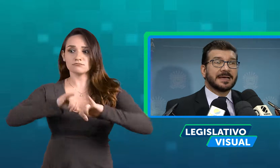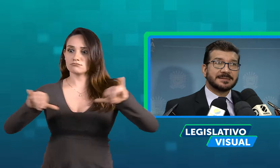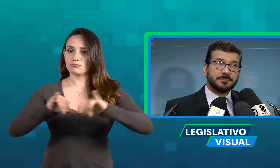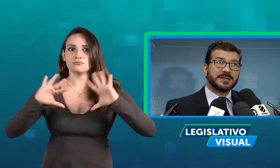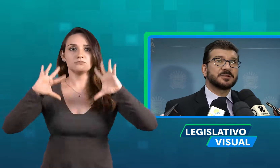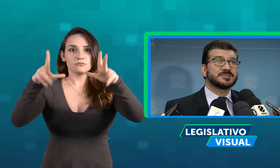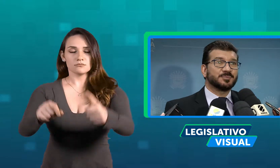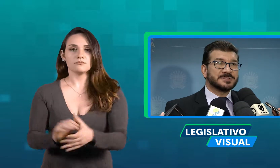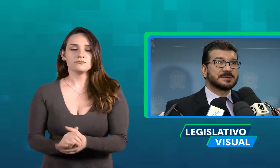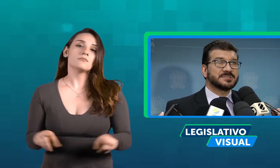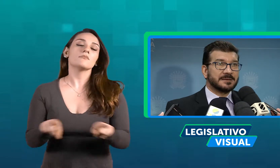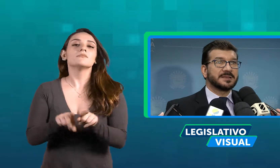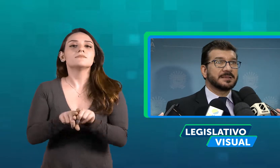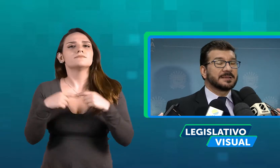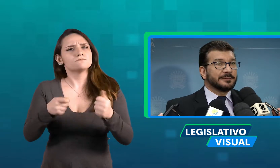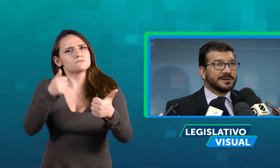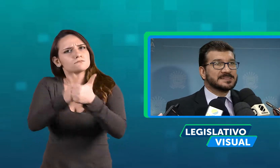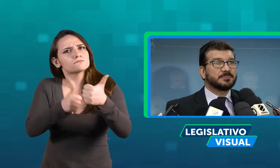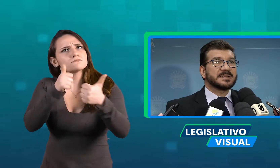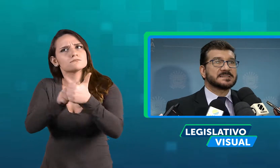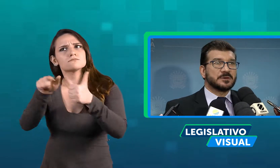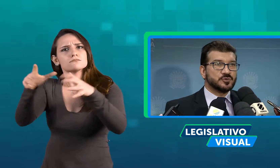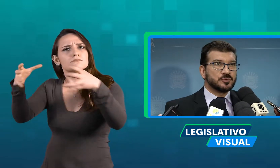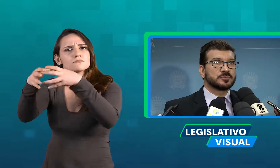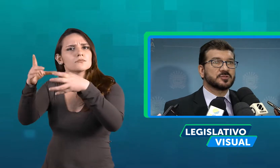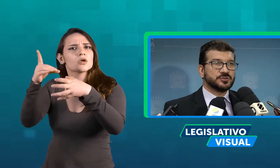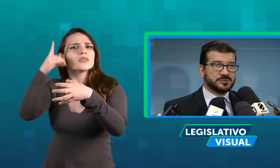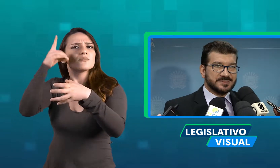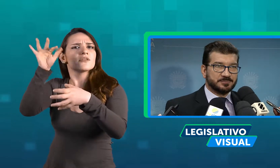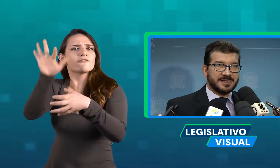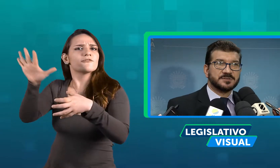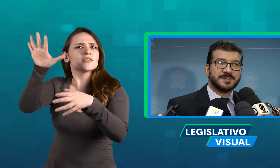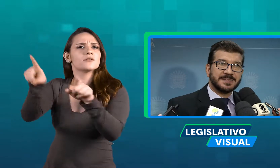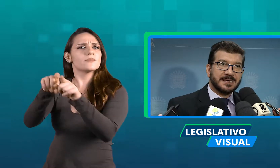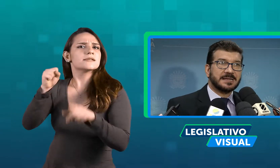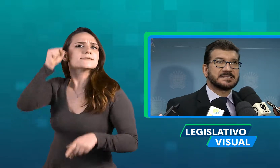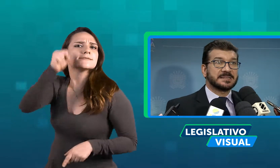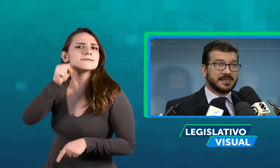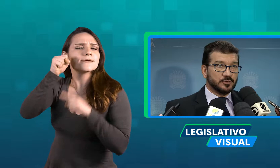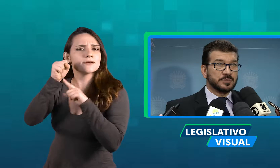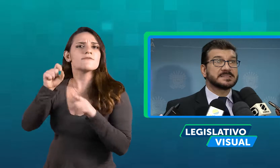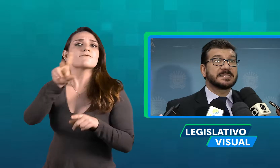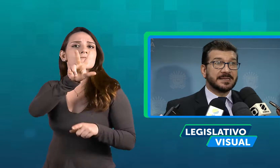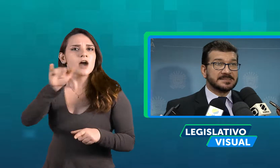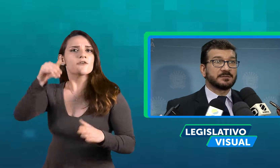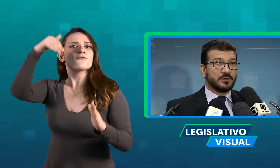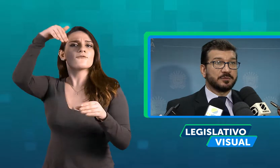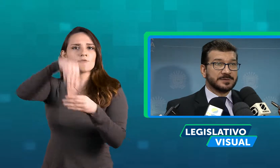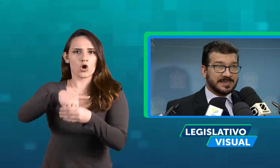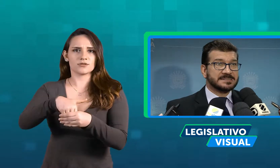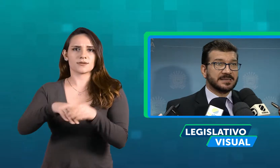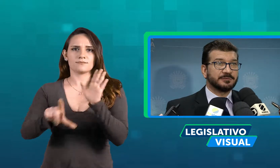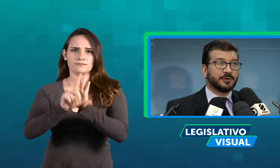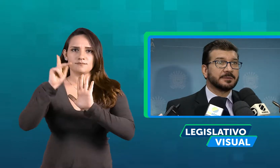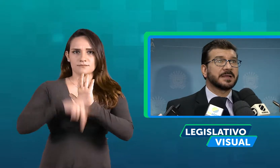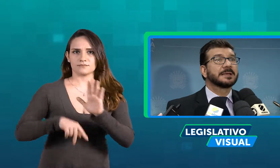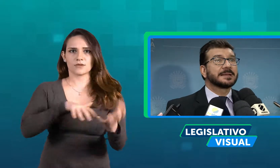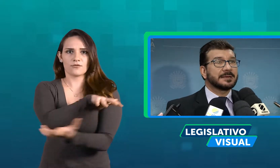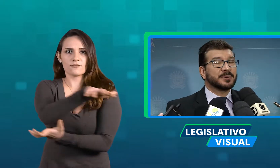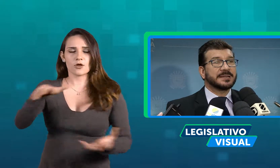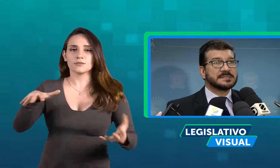conscientização, até para que nós possamos também fazer pressão junto aos nossos deputados federais, senadores, que eles que vão votar essa